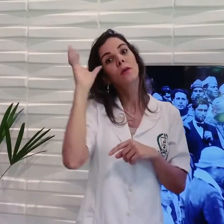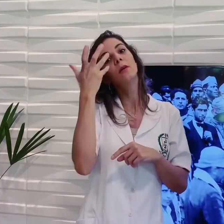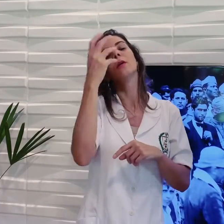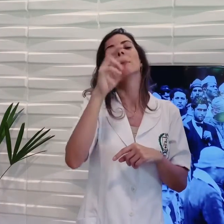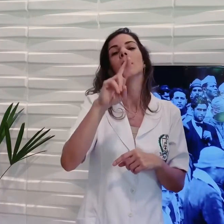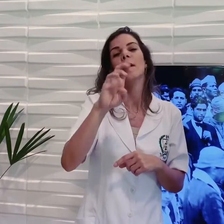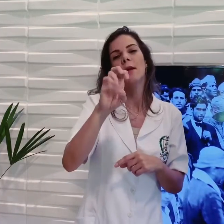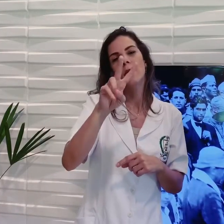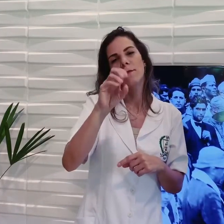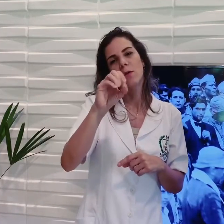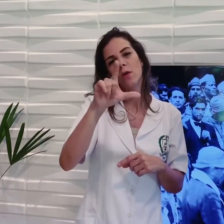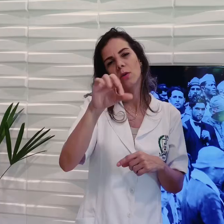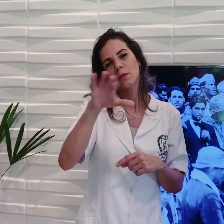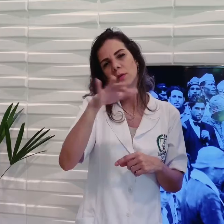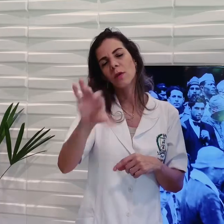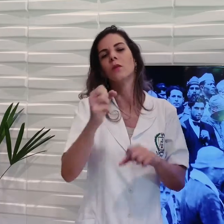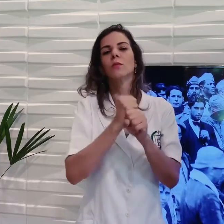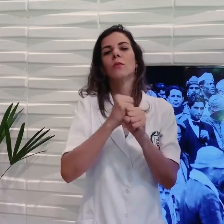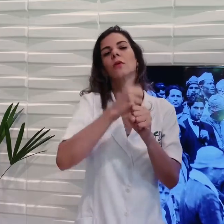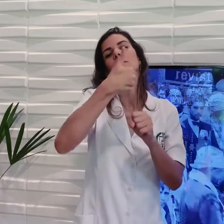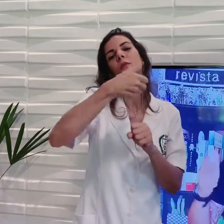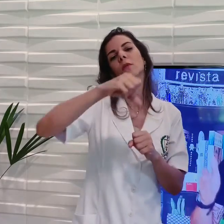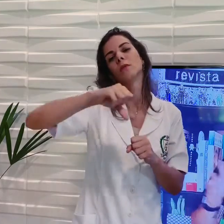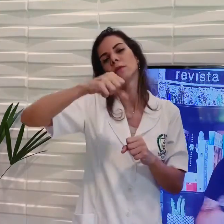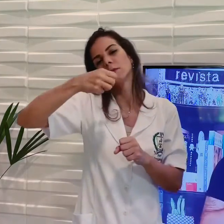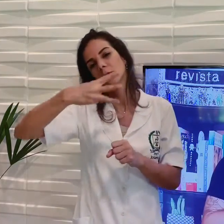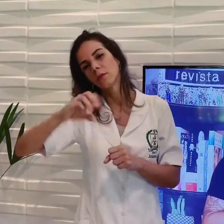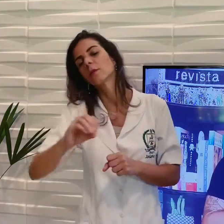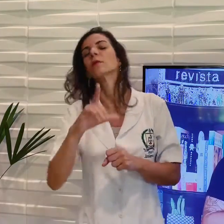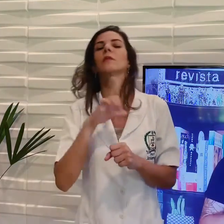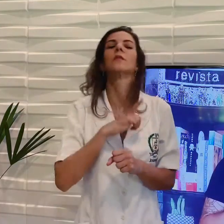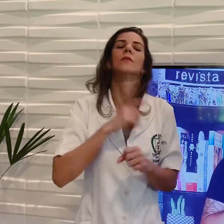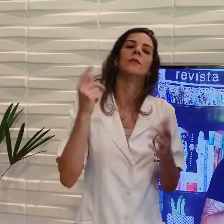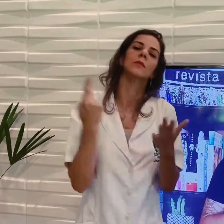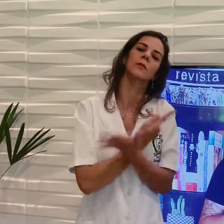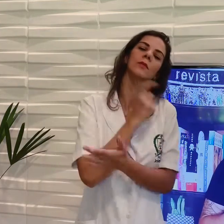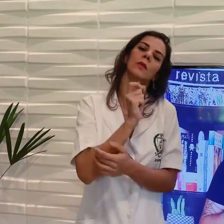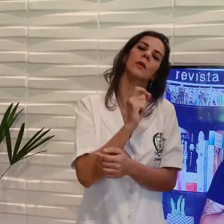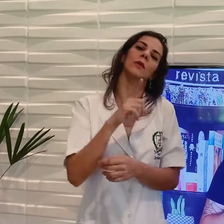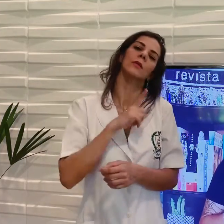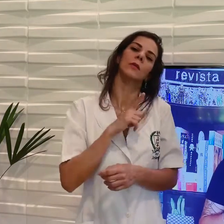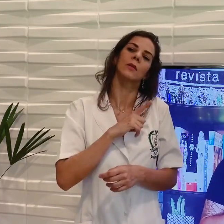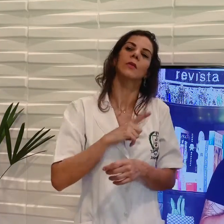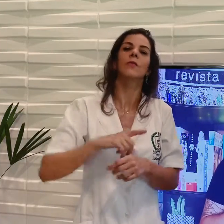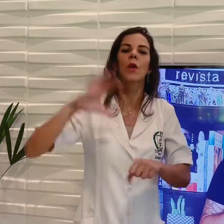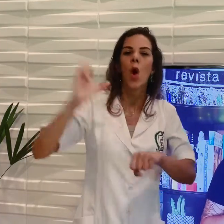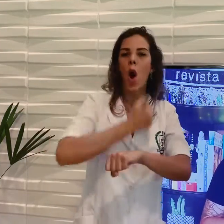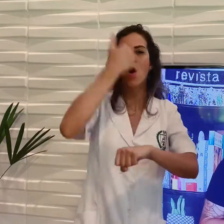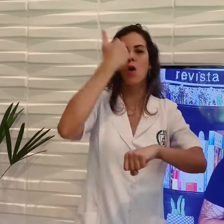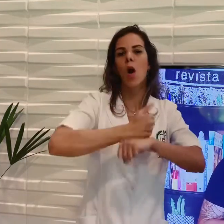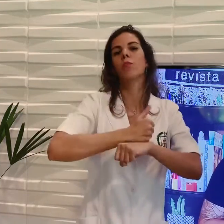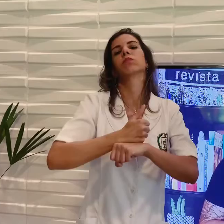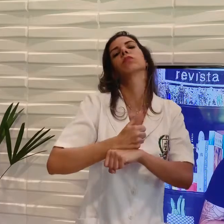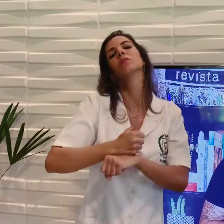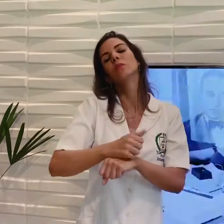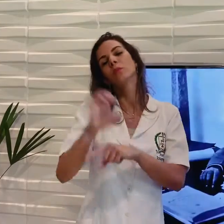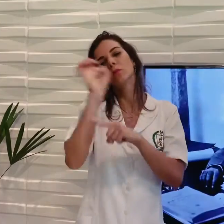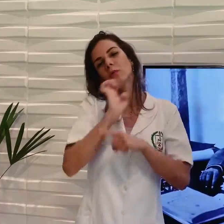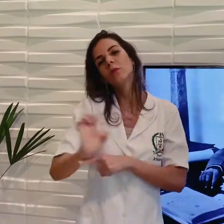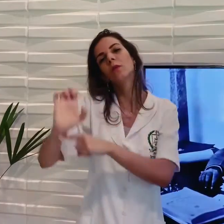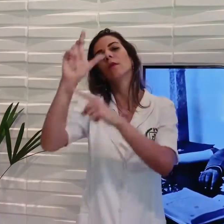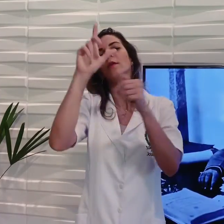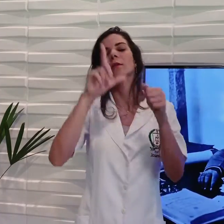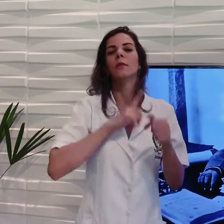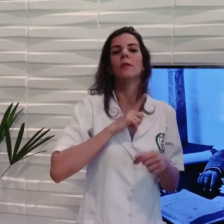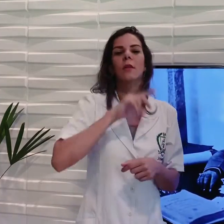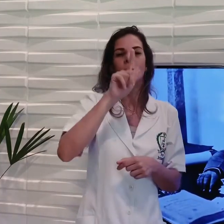30? E o nome Revolução aqui, ele é bem bonzinho ao que aconteceu, que de fato foi um golpe de Estado que acabou levando o Getúlio Vargas ao